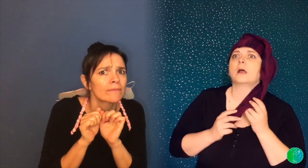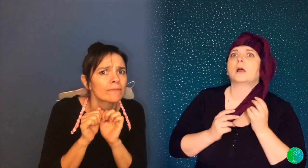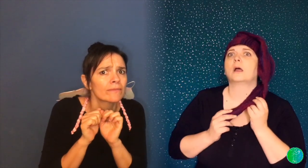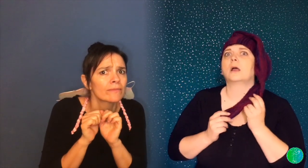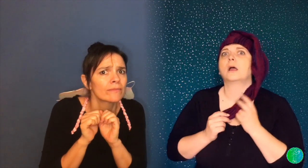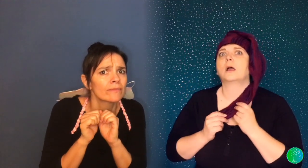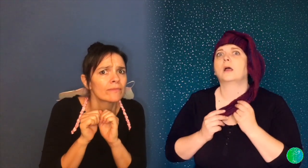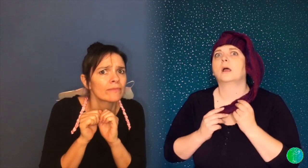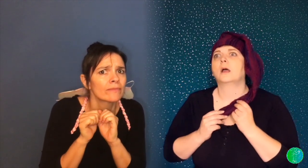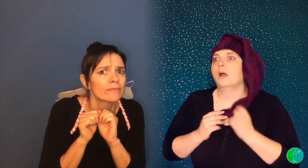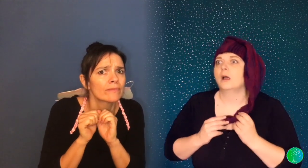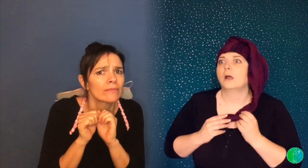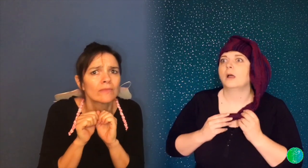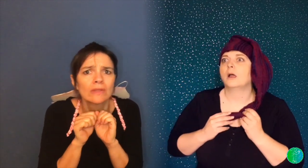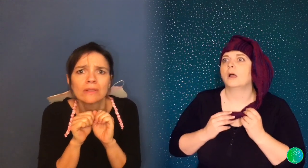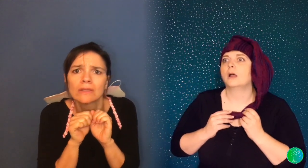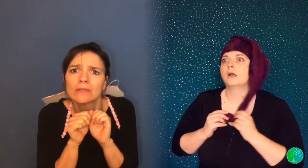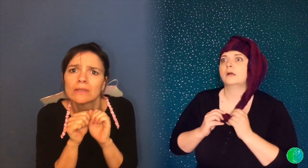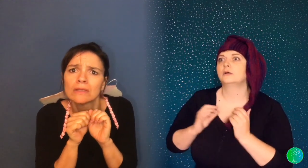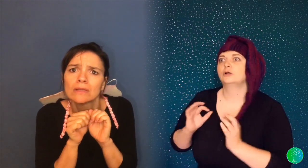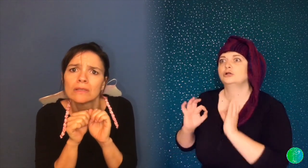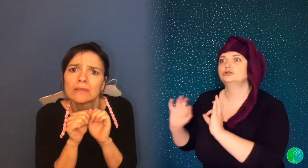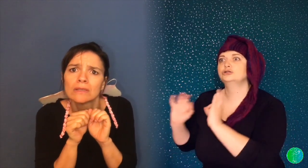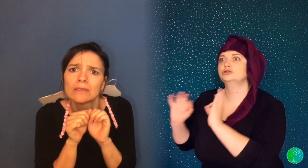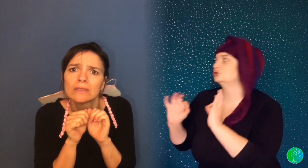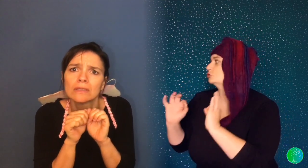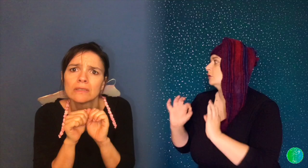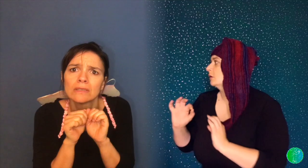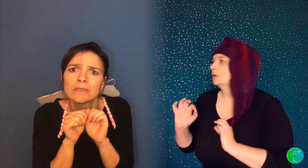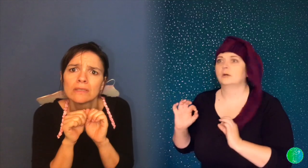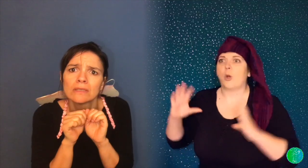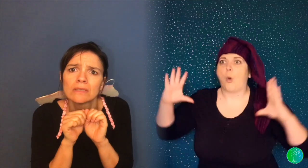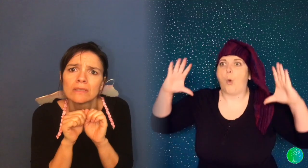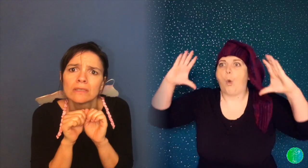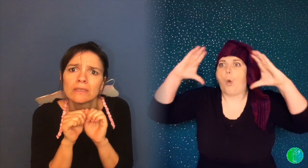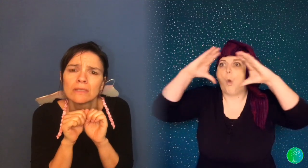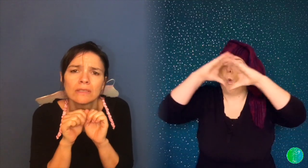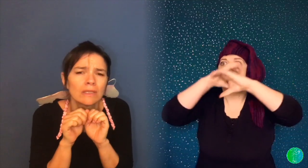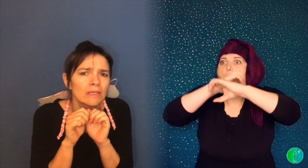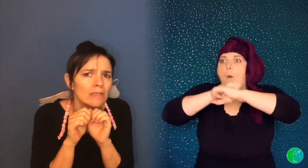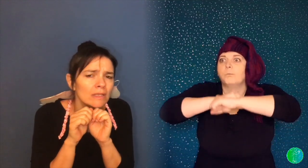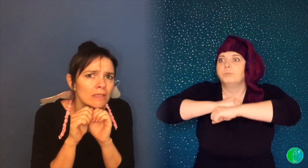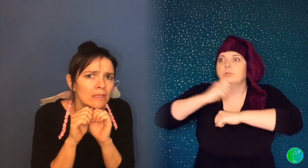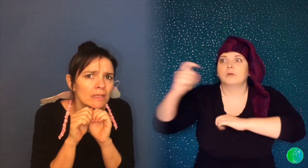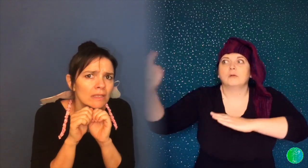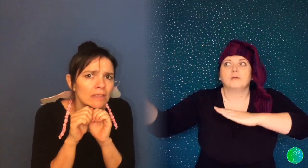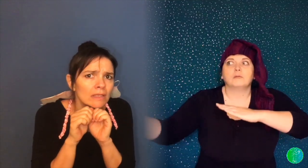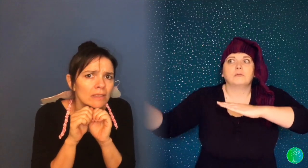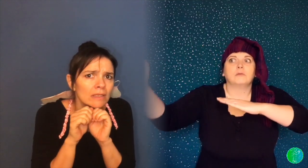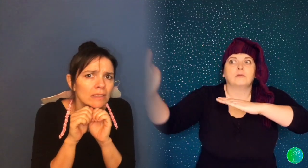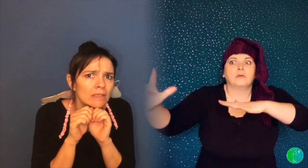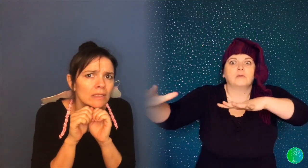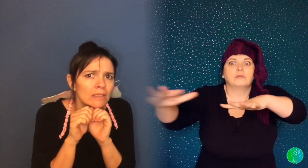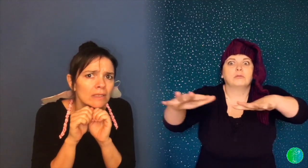C'est bien vrai. Une ombre approche lentement.